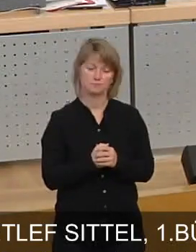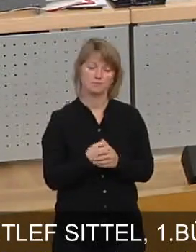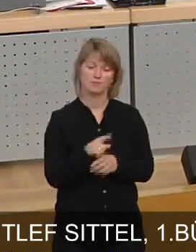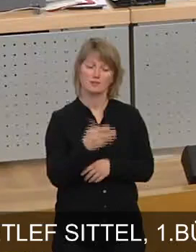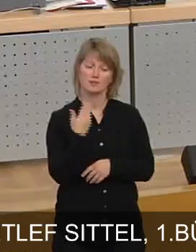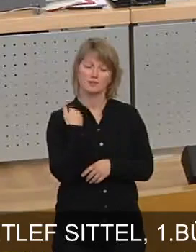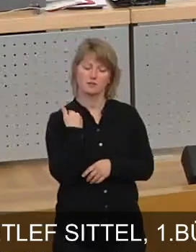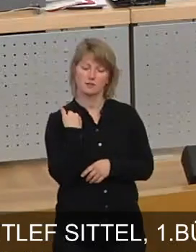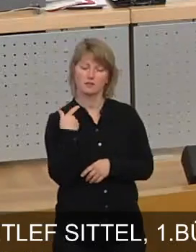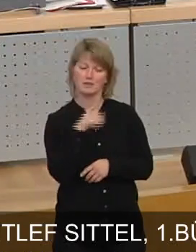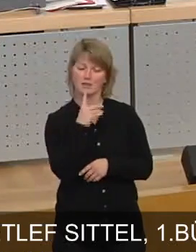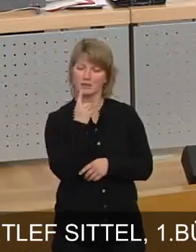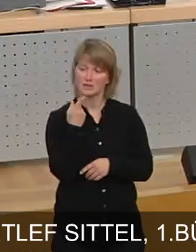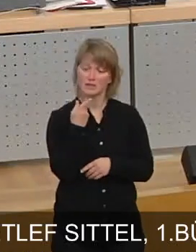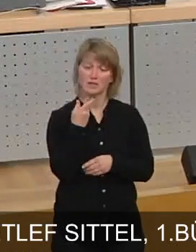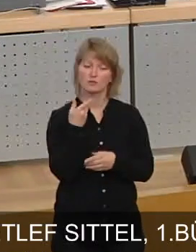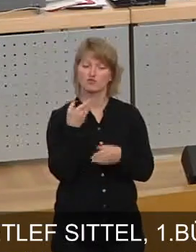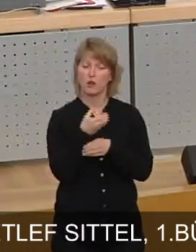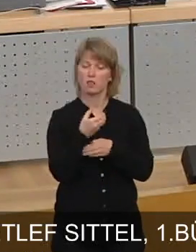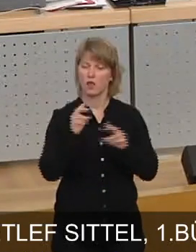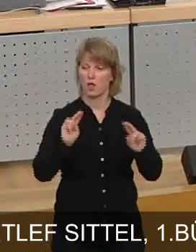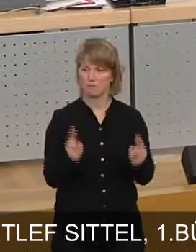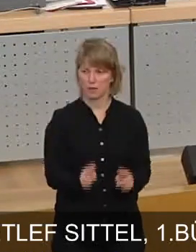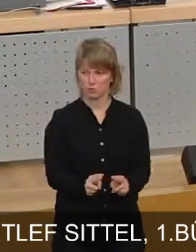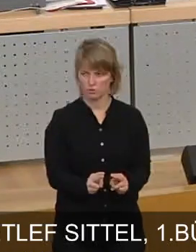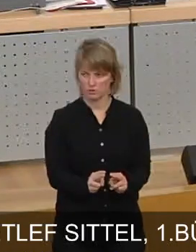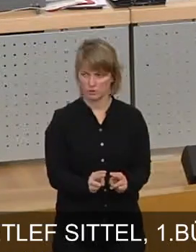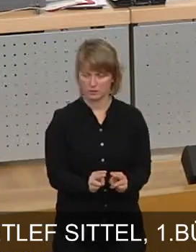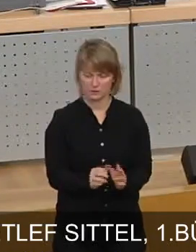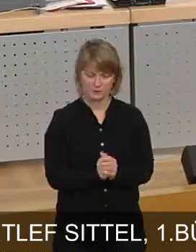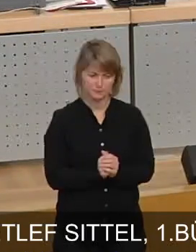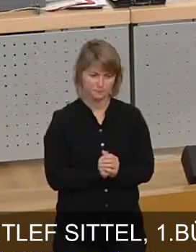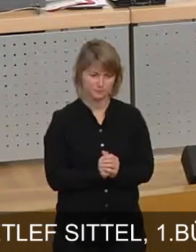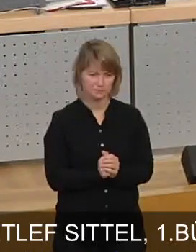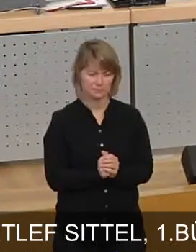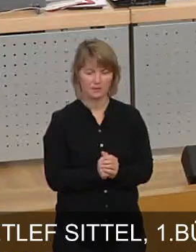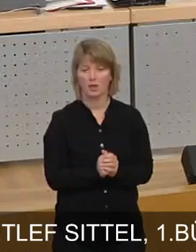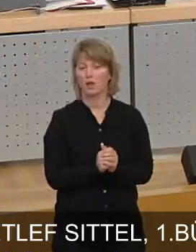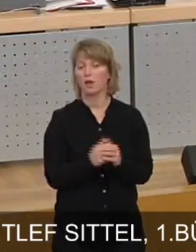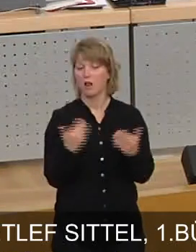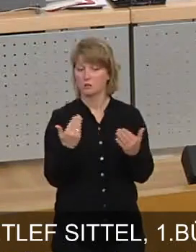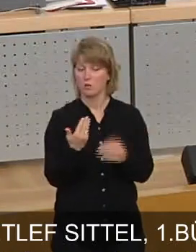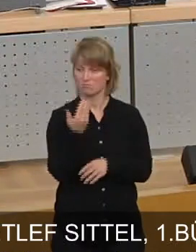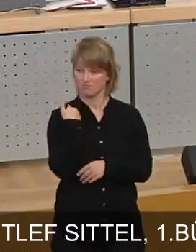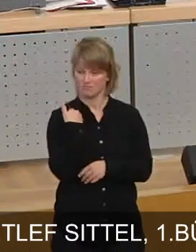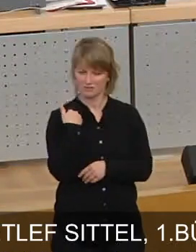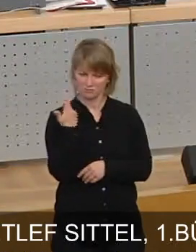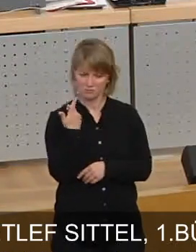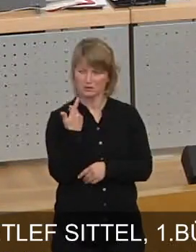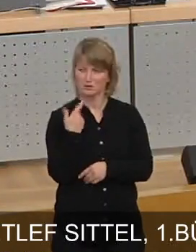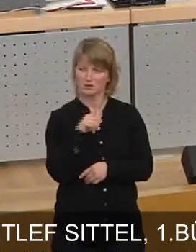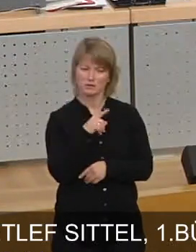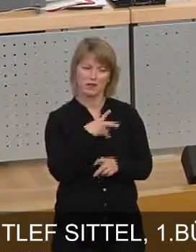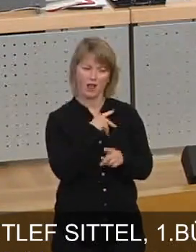Stopp des Stellenabbaus insofern, dass also Stellen, die ja nach dem längerfristigen Konzept gestrichen